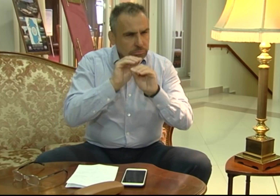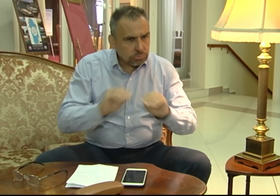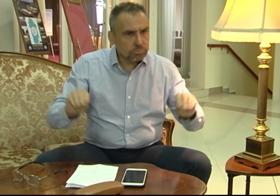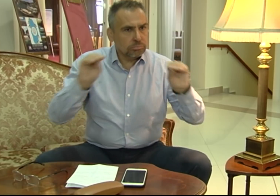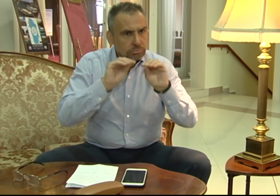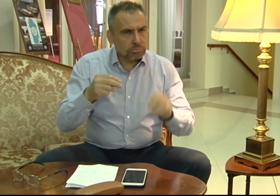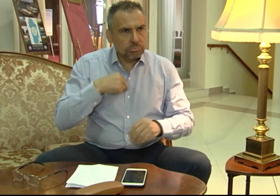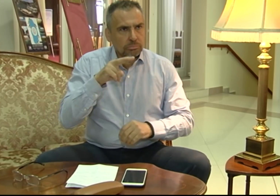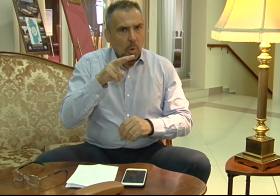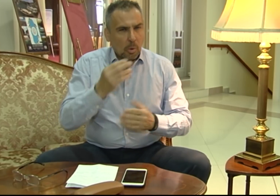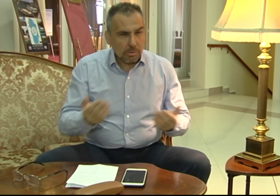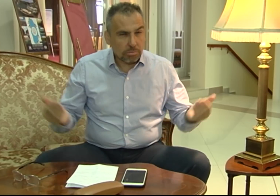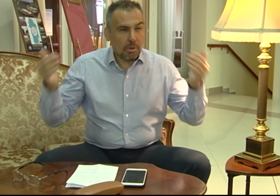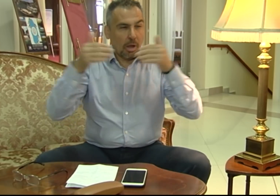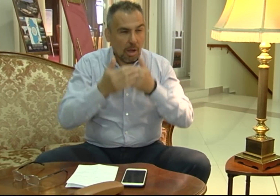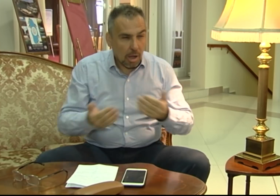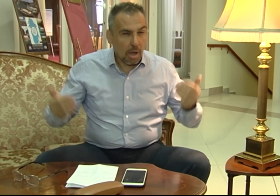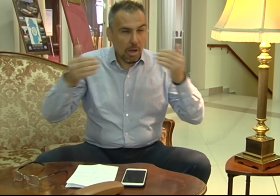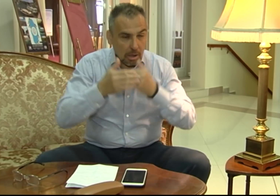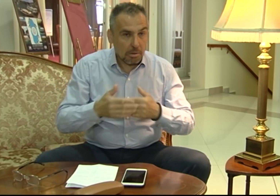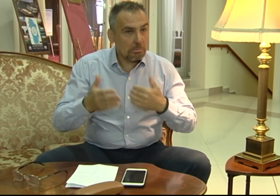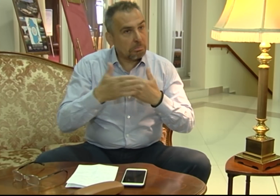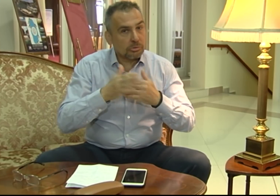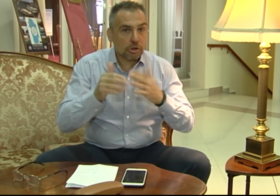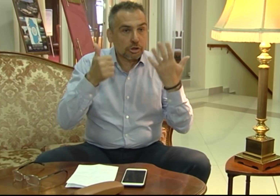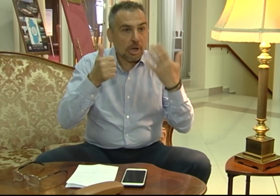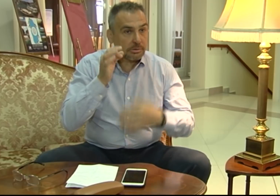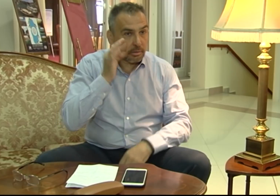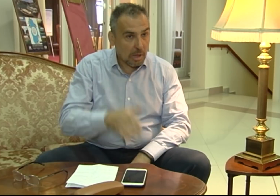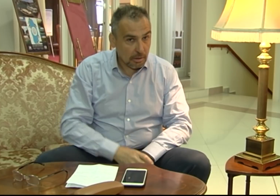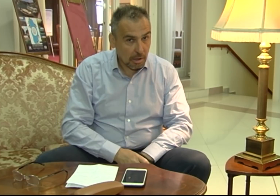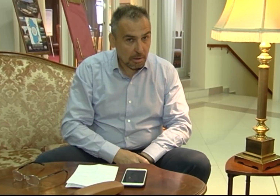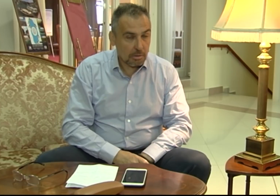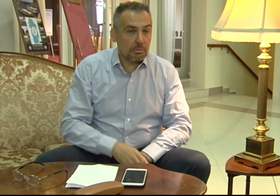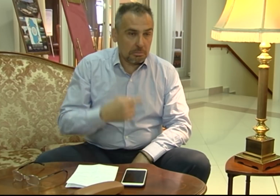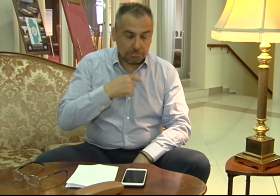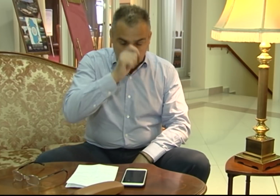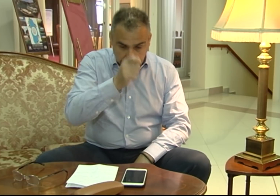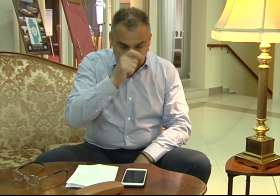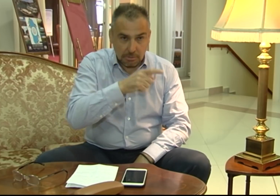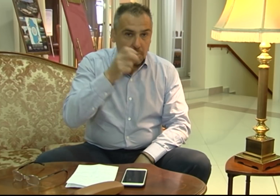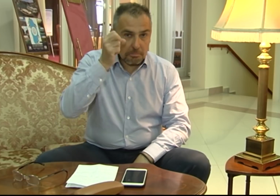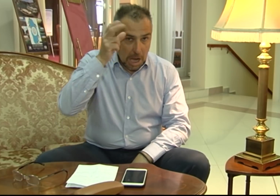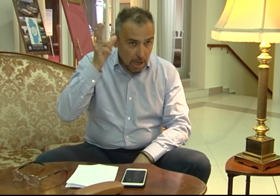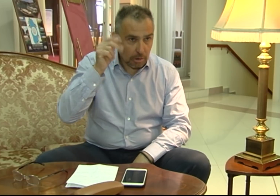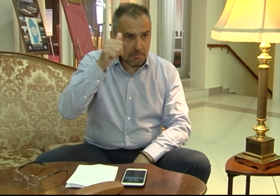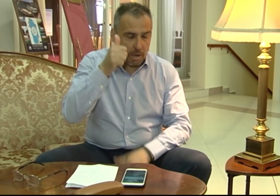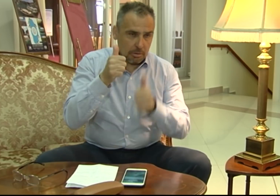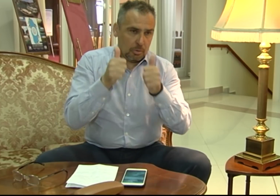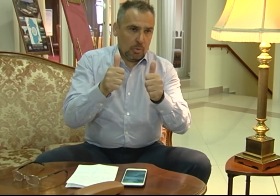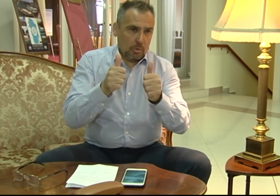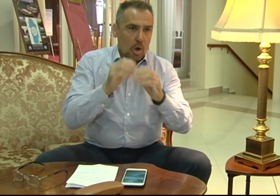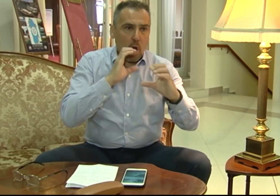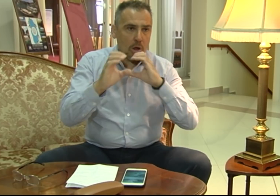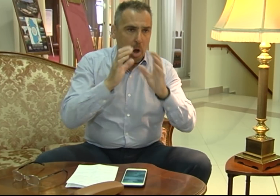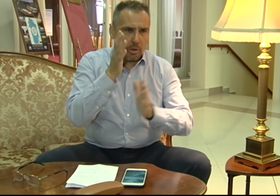Многу сум задоволен. Така се формира овој тим што ќе треба да го реализира овој сериозен проект во Македонија. Предходно ние бевме